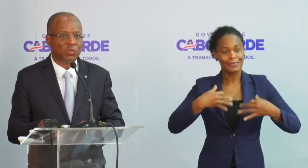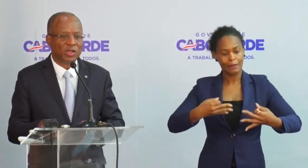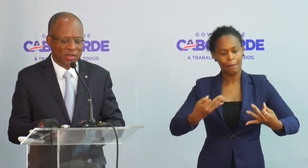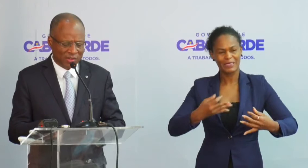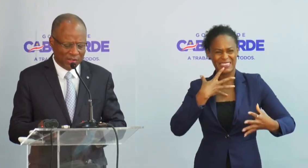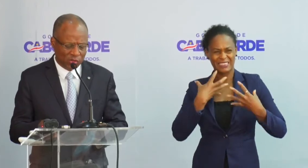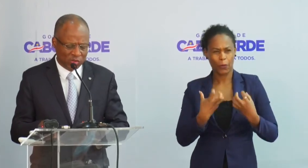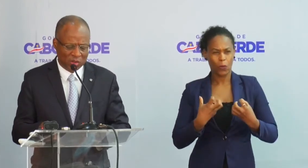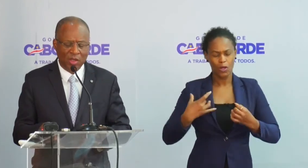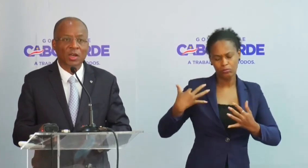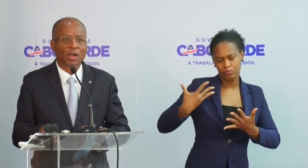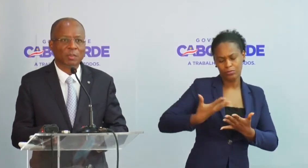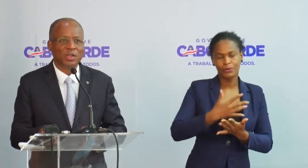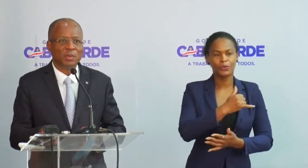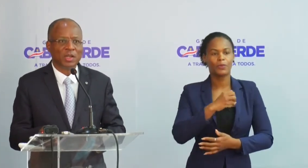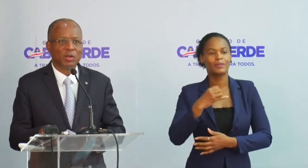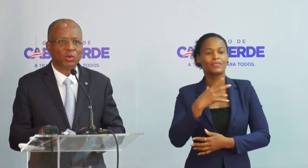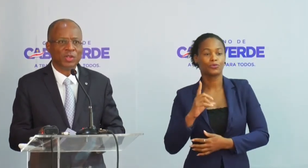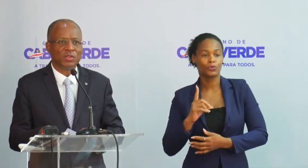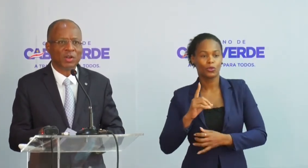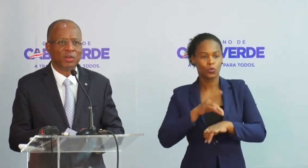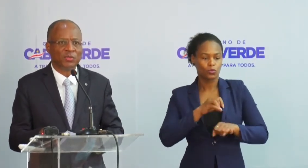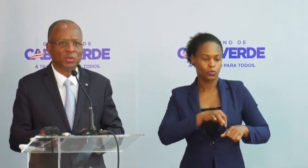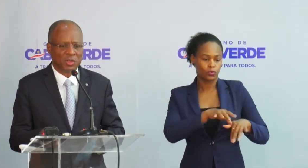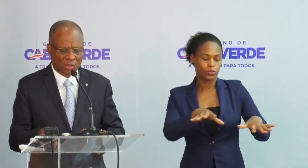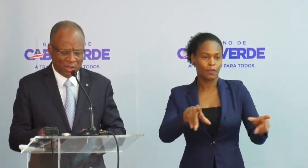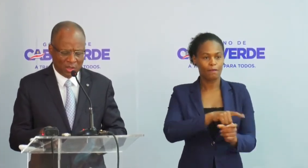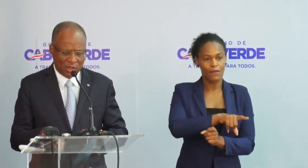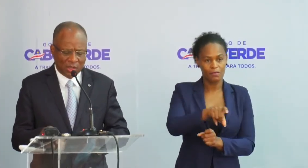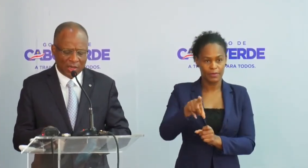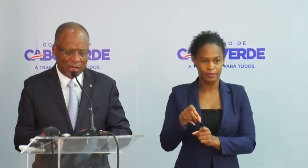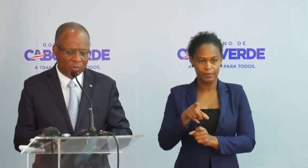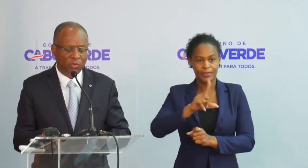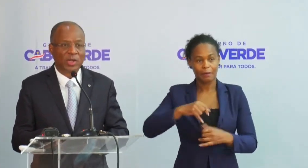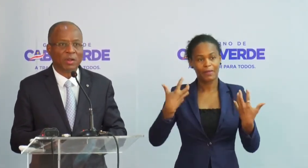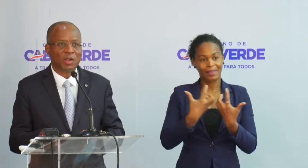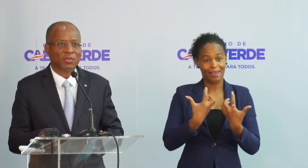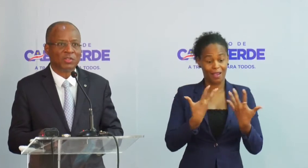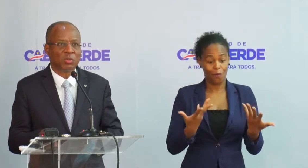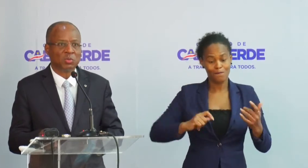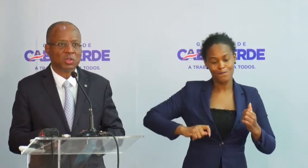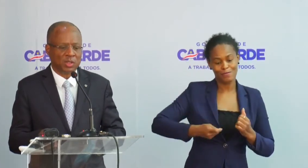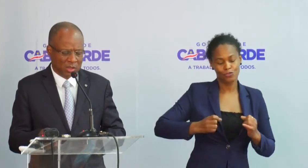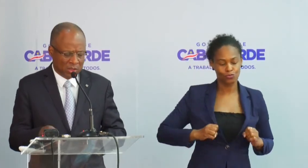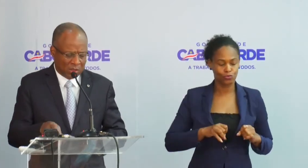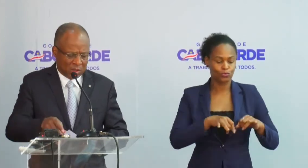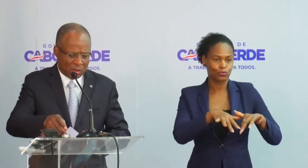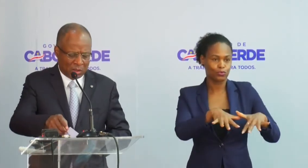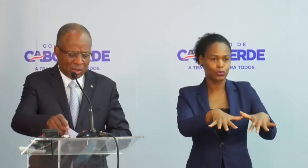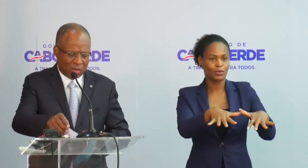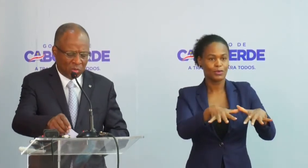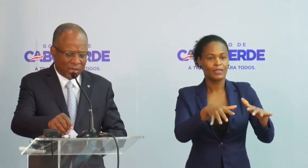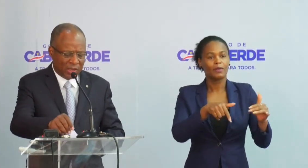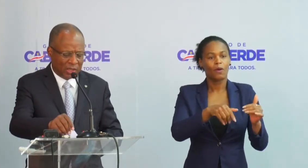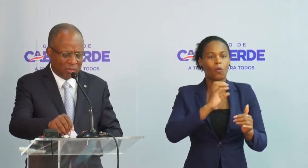desde 2016, a pandemia da Covid-19 e a guerra provocada pela invasão